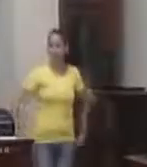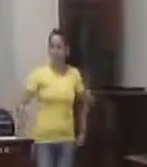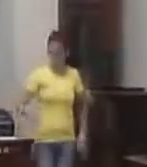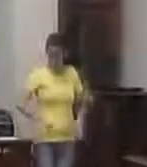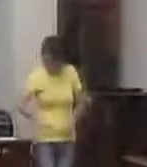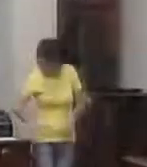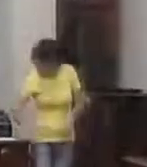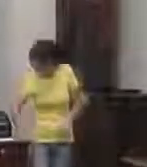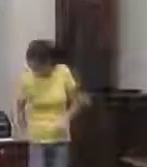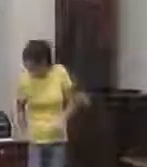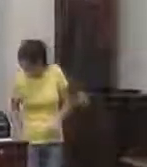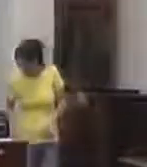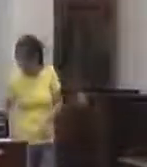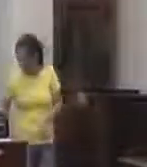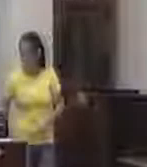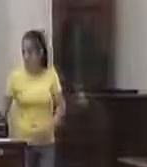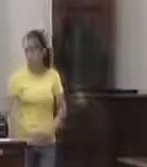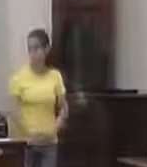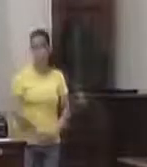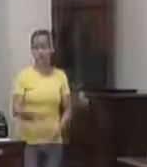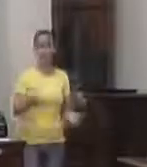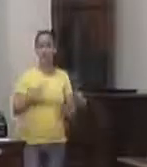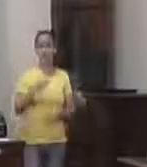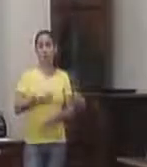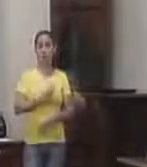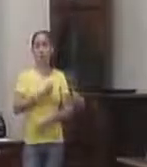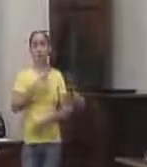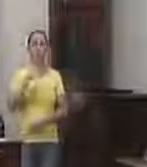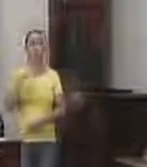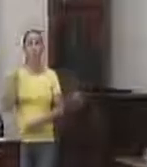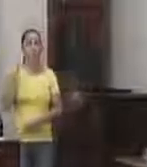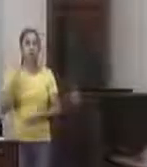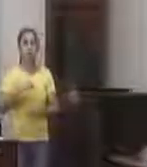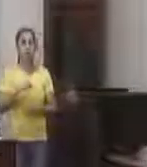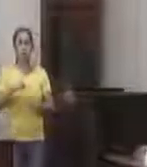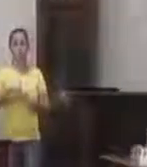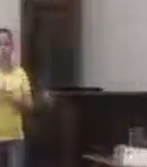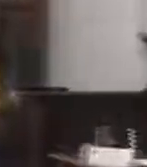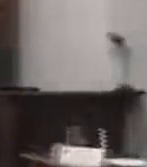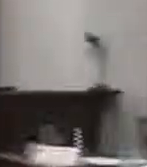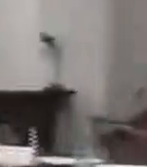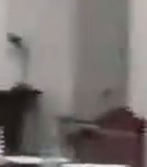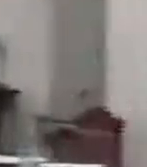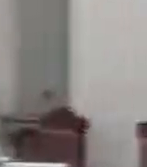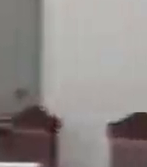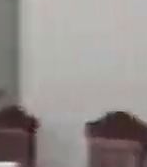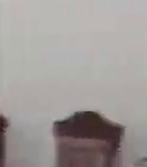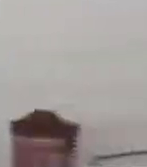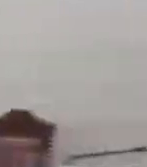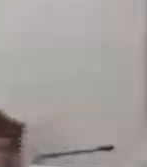Vamos fazer a chamada dos nobres colegas. Doutor Saulo.